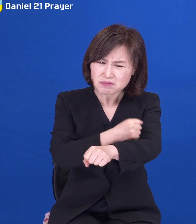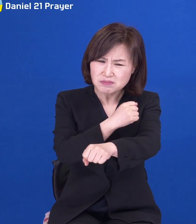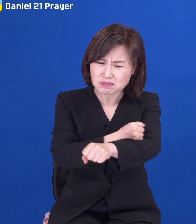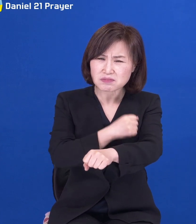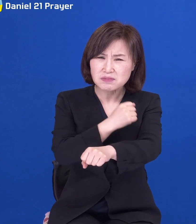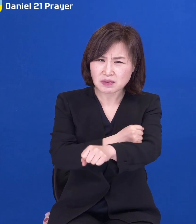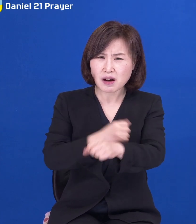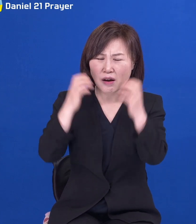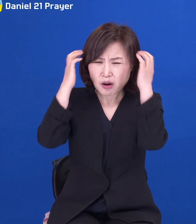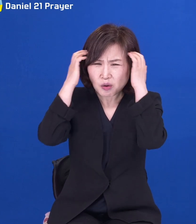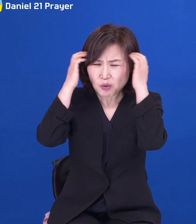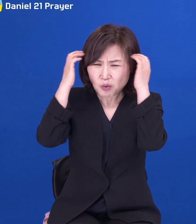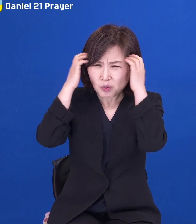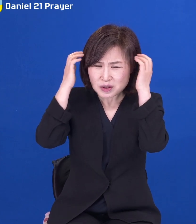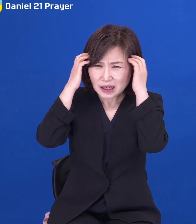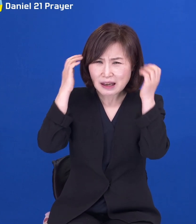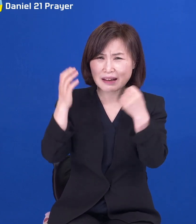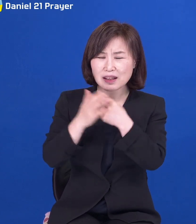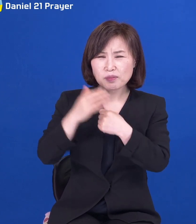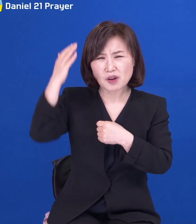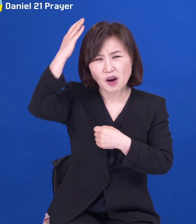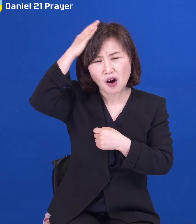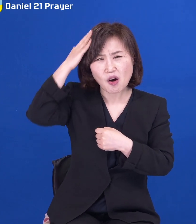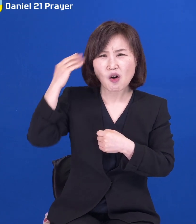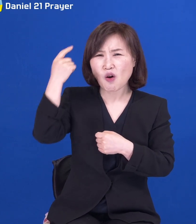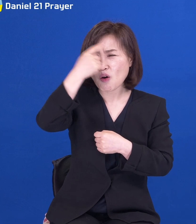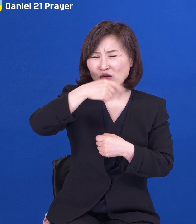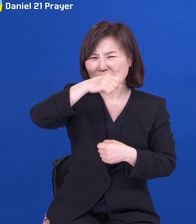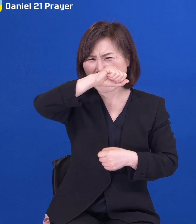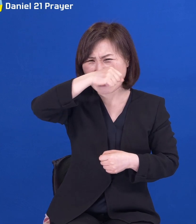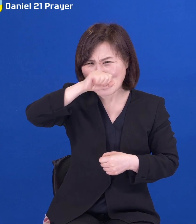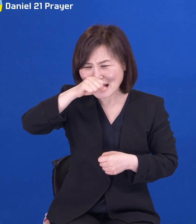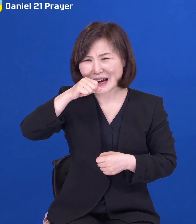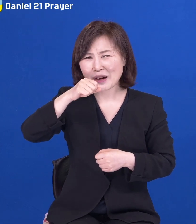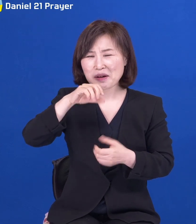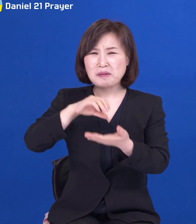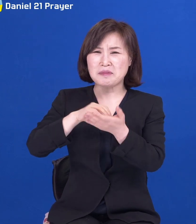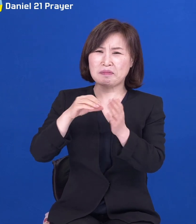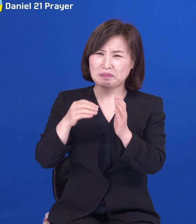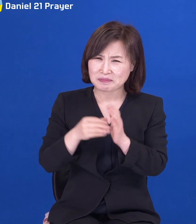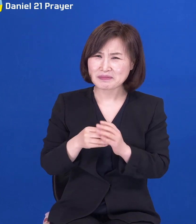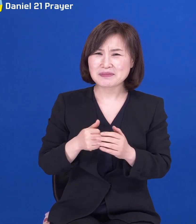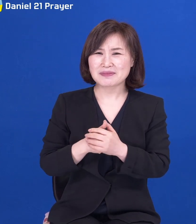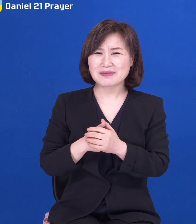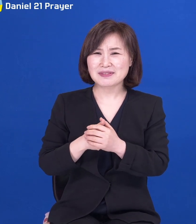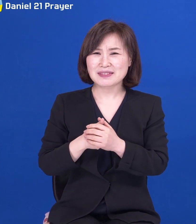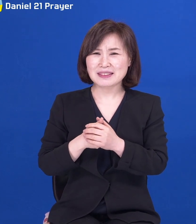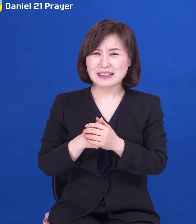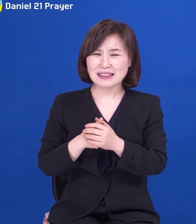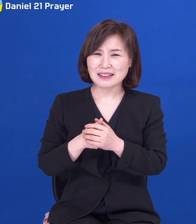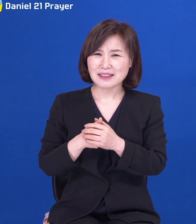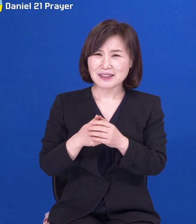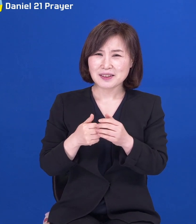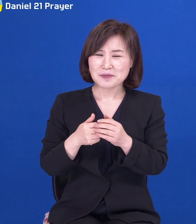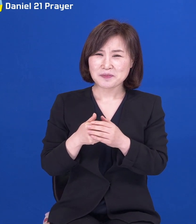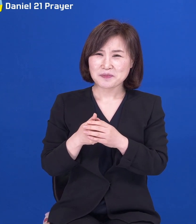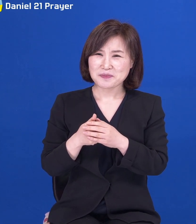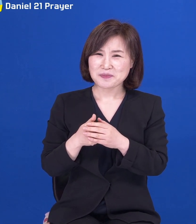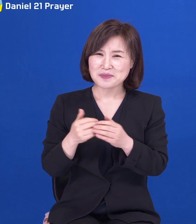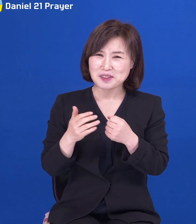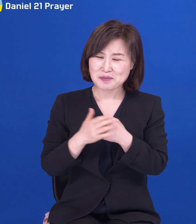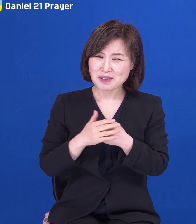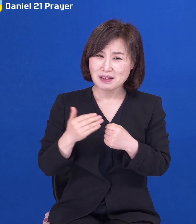또 이 깽펌에서 이 망치질만 해놔가지고 햇빛 정면으로 받으면 일을 했어요. 그때 신학을 하면서 마음이 지금처럼